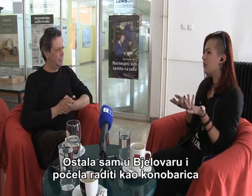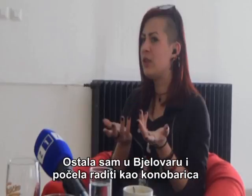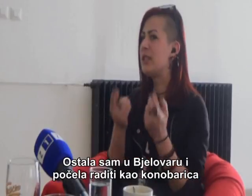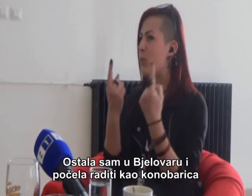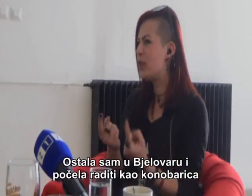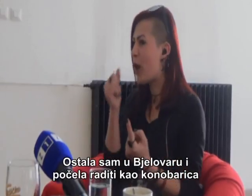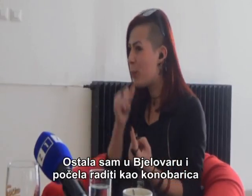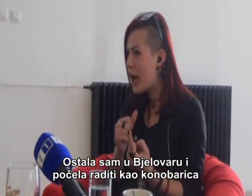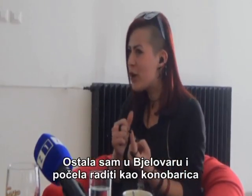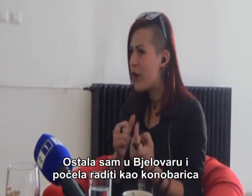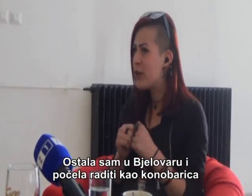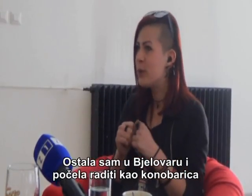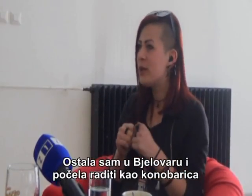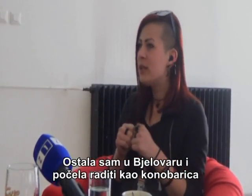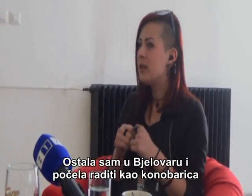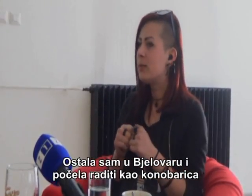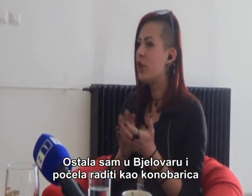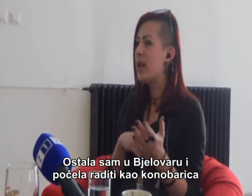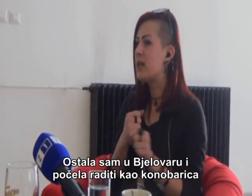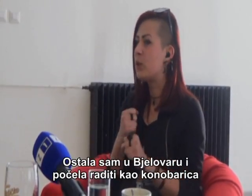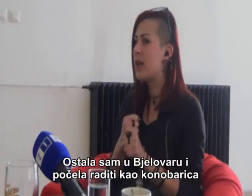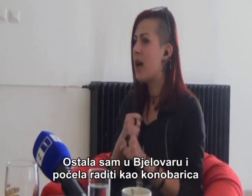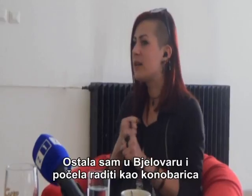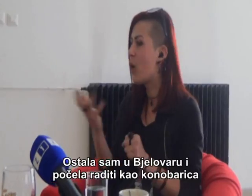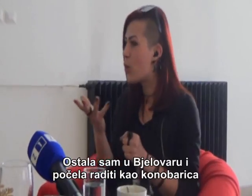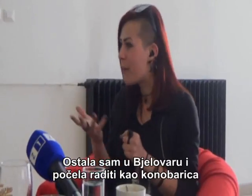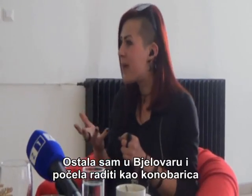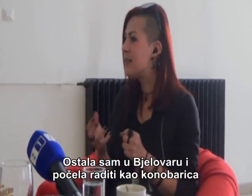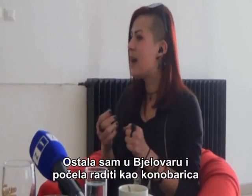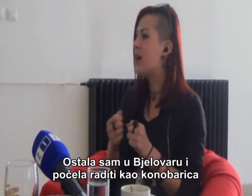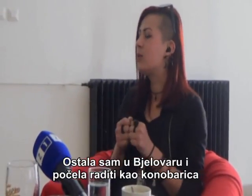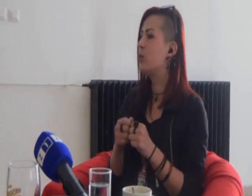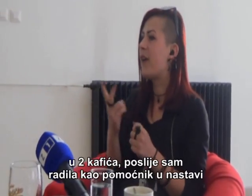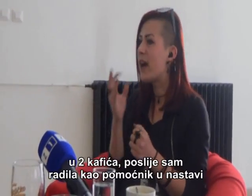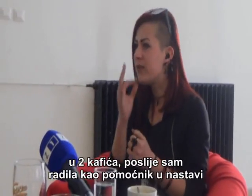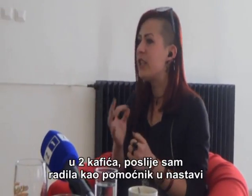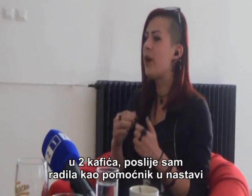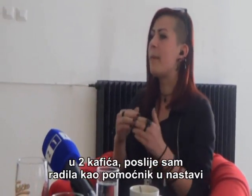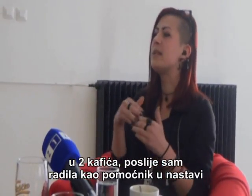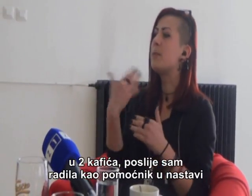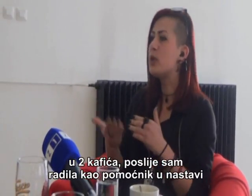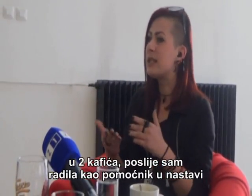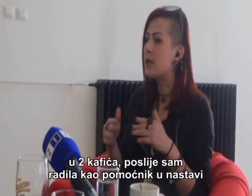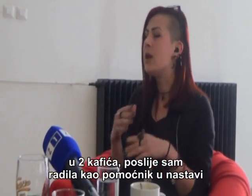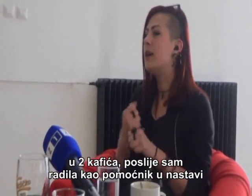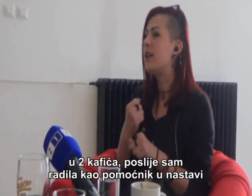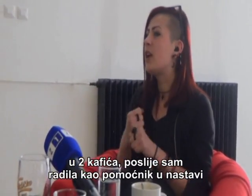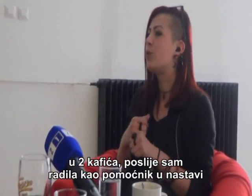I onda sam ostala pjeva. Potela sam onda radi kao kuna paista u dva kapita, pa sam potin radila u